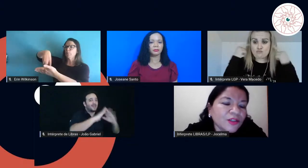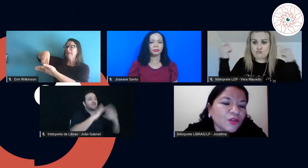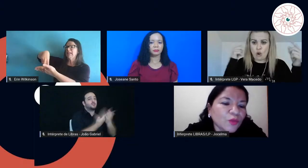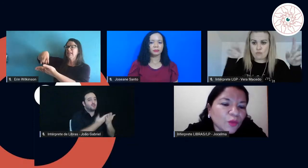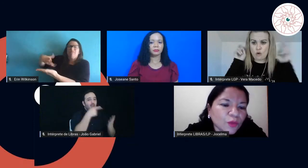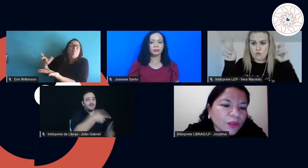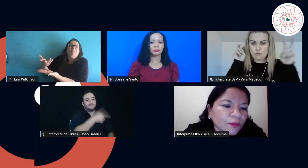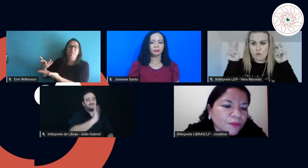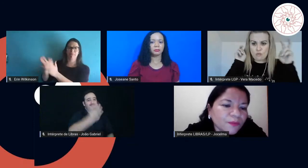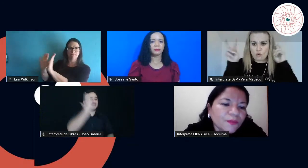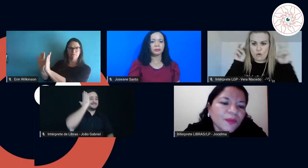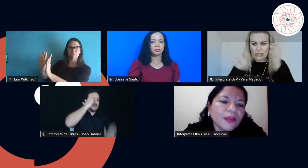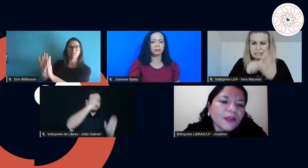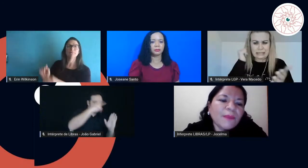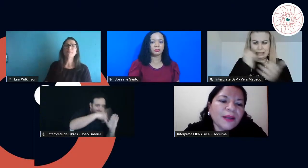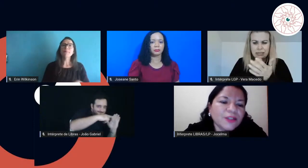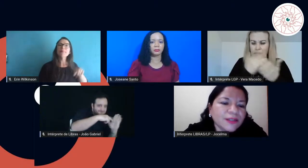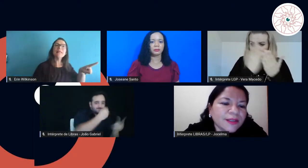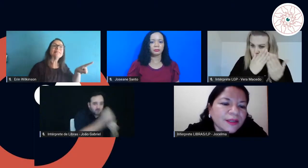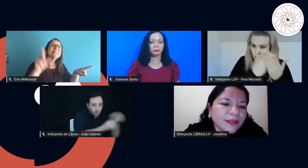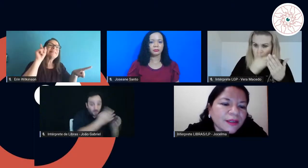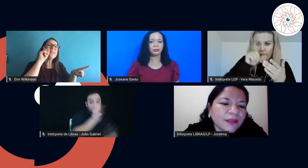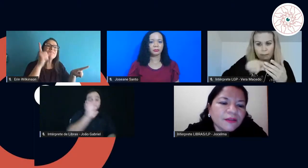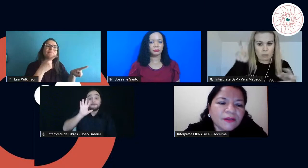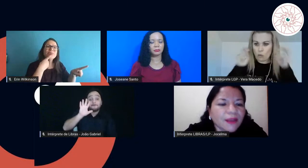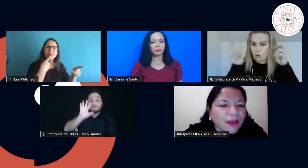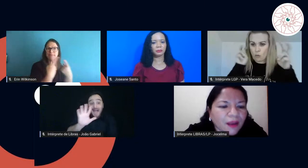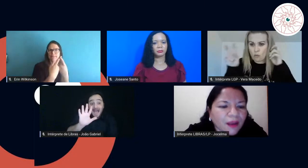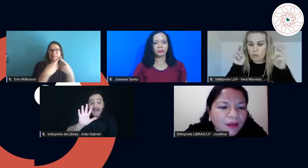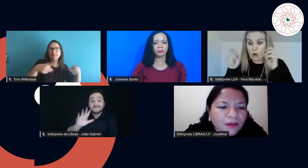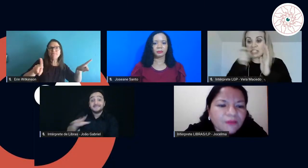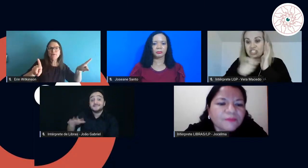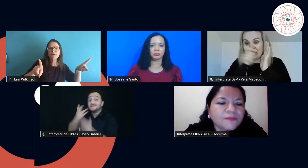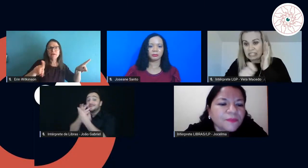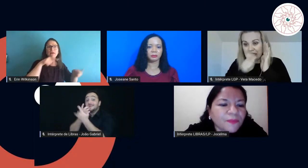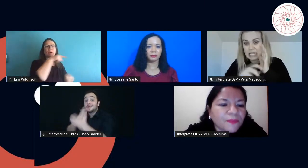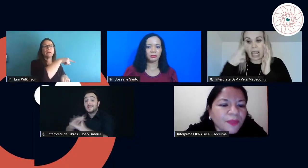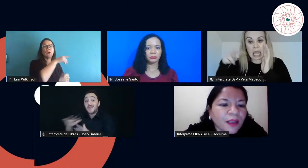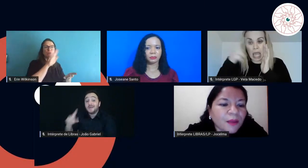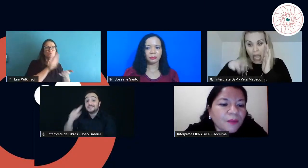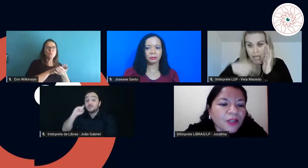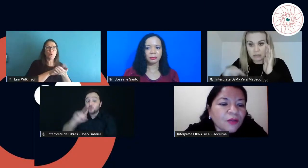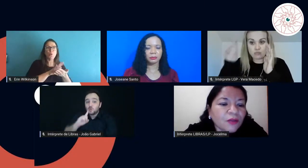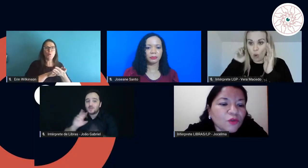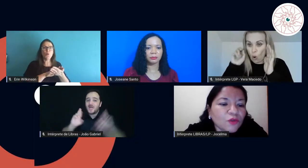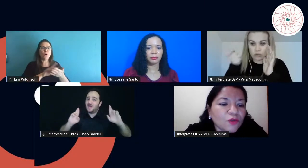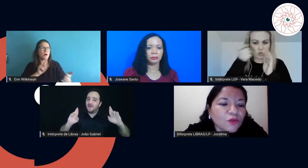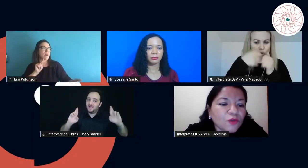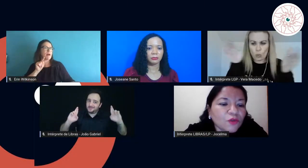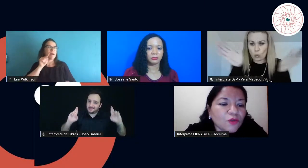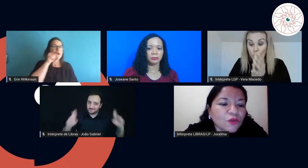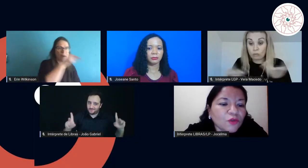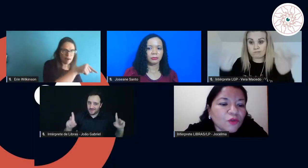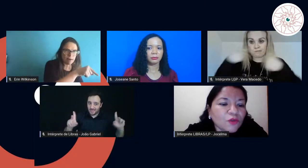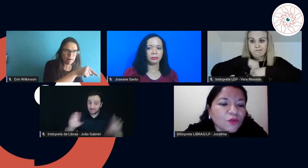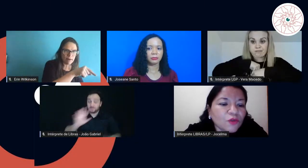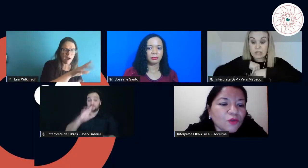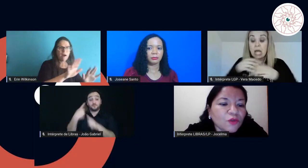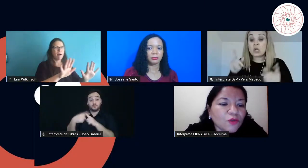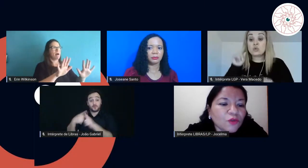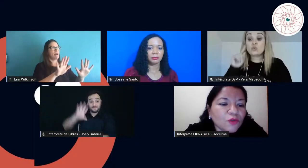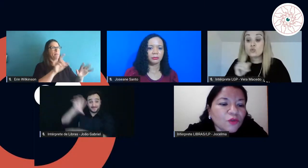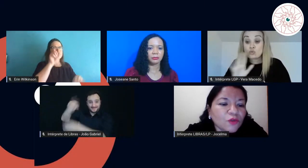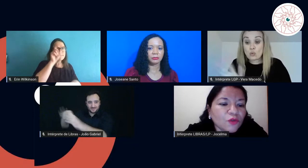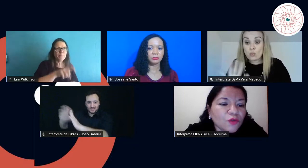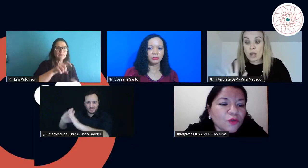língua, né? Eles estudam a parte escrita, leem, mas já os surdos eles têm